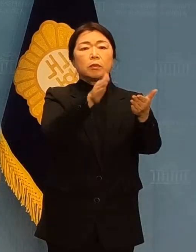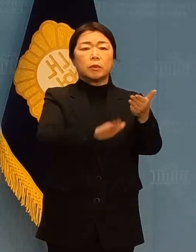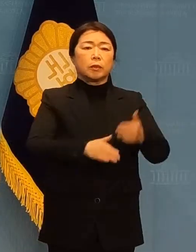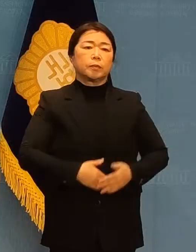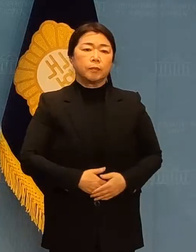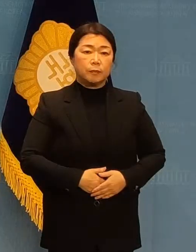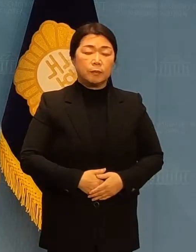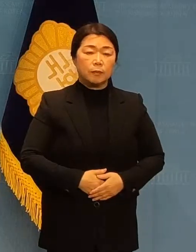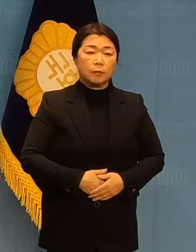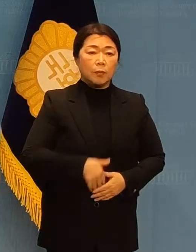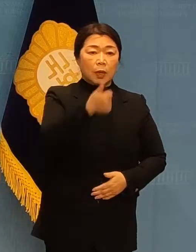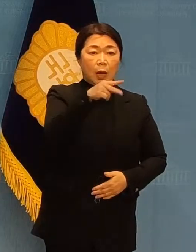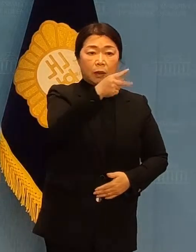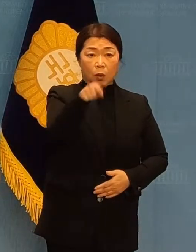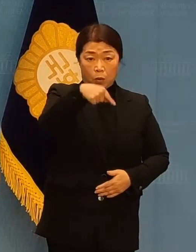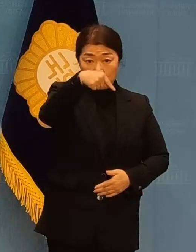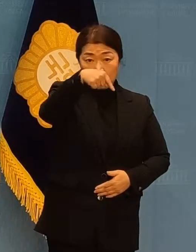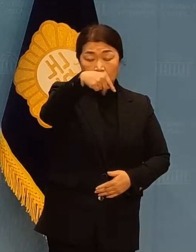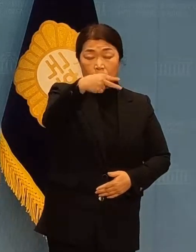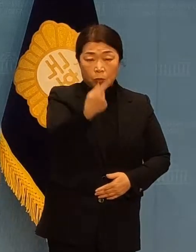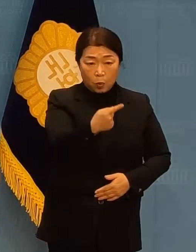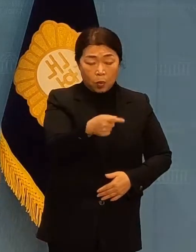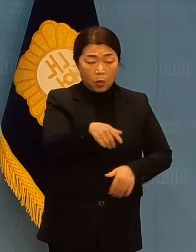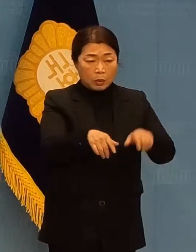증거인멸을 지시하는 모습,